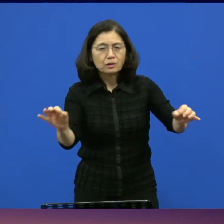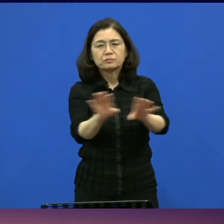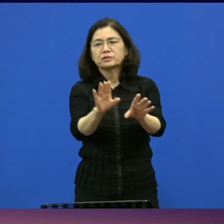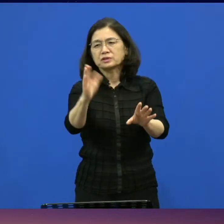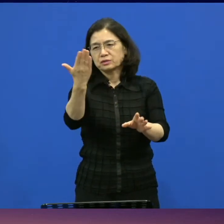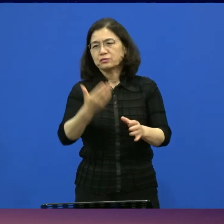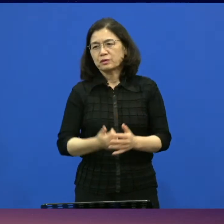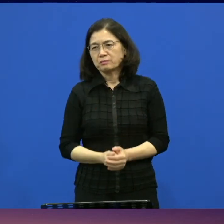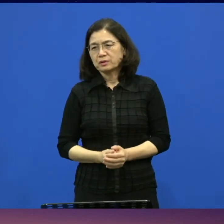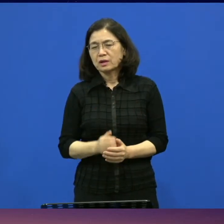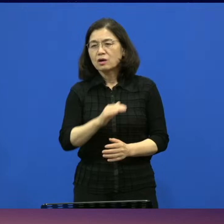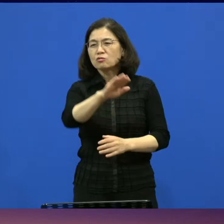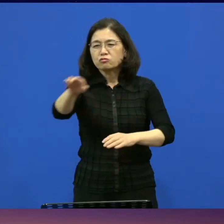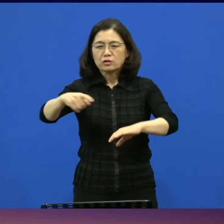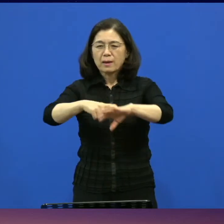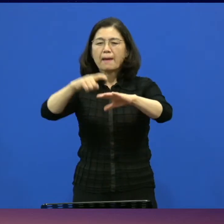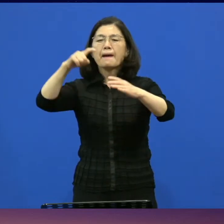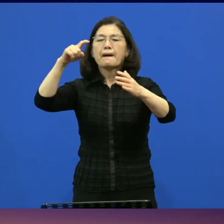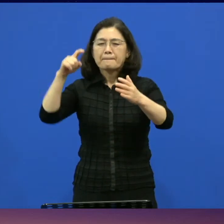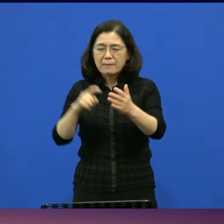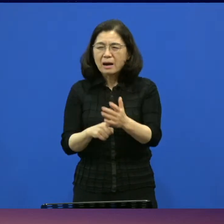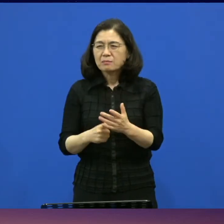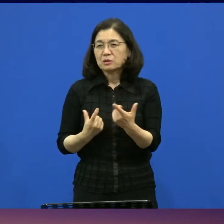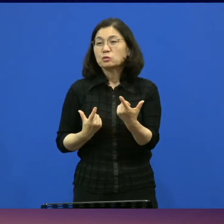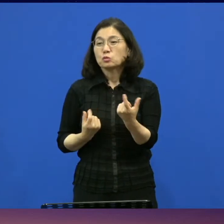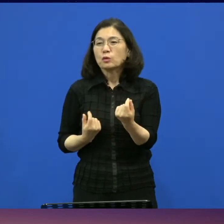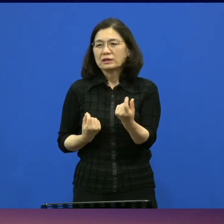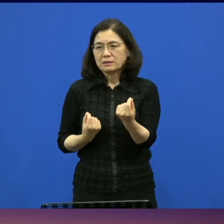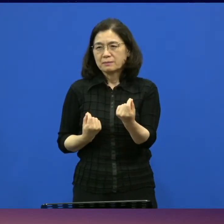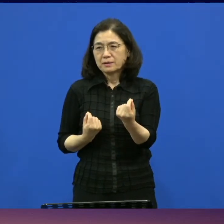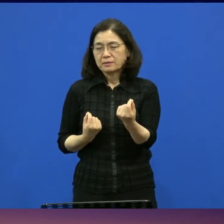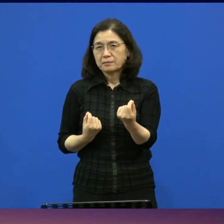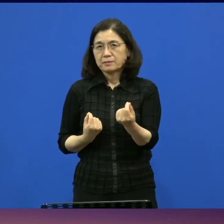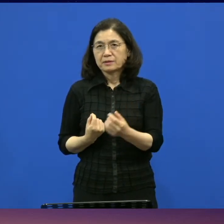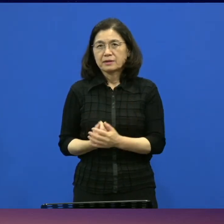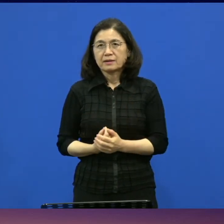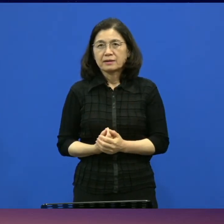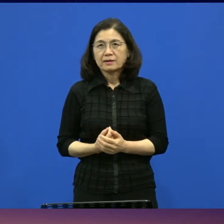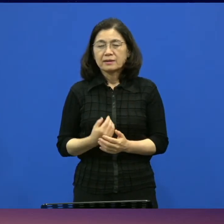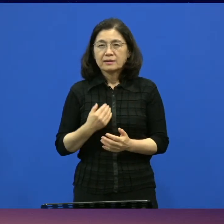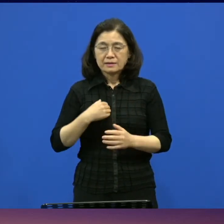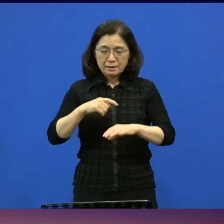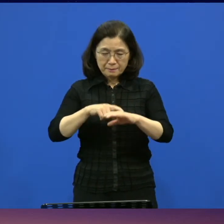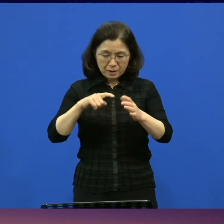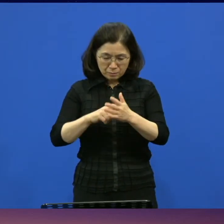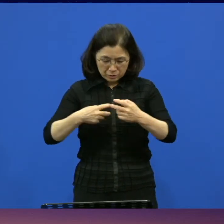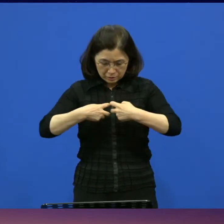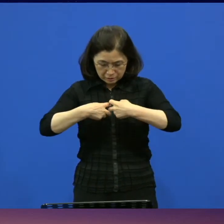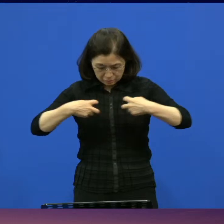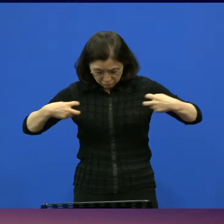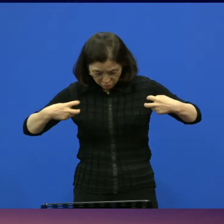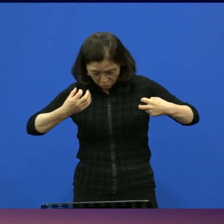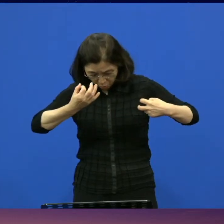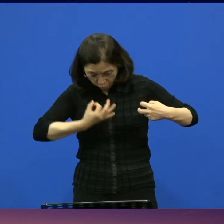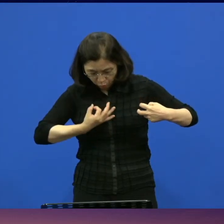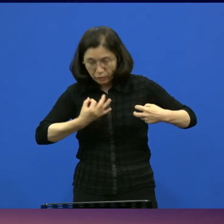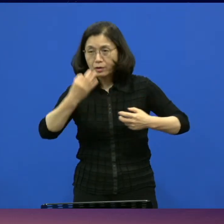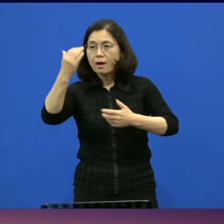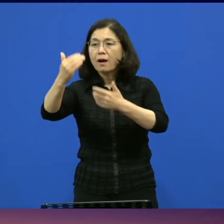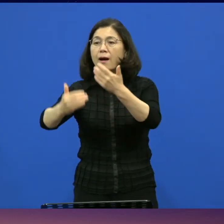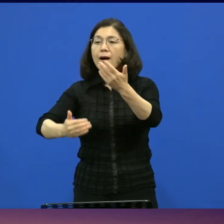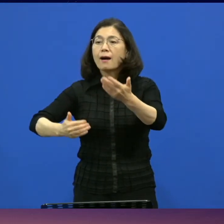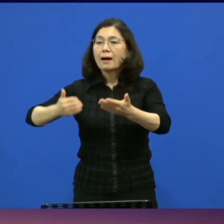여러분, 우리의 마음이 그렇게 사막이 될 때가 있다는 거죠. 척박한 거예요. 여러분, 우리의 마음이 하나님을